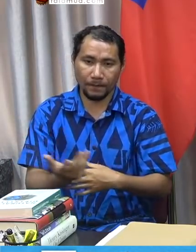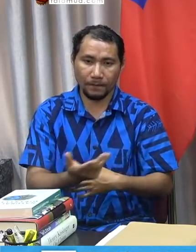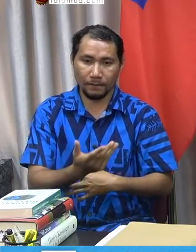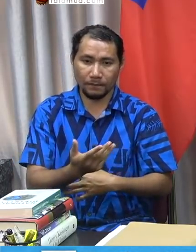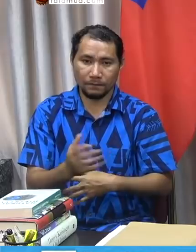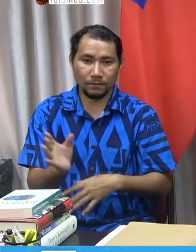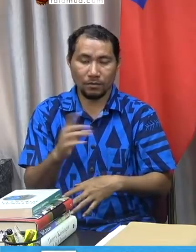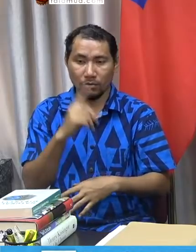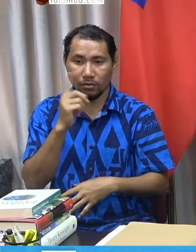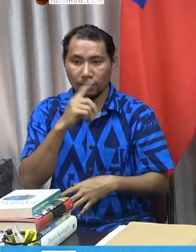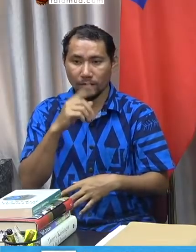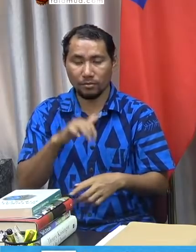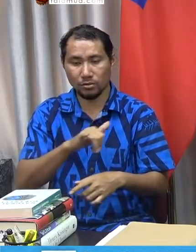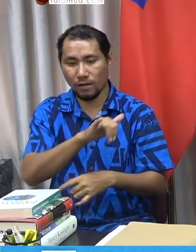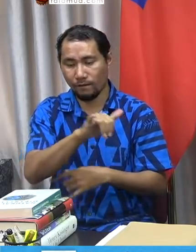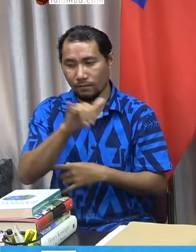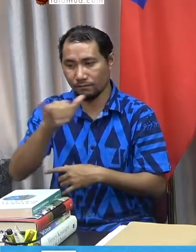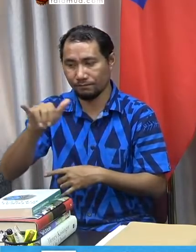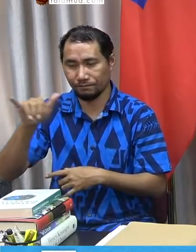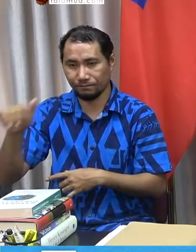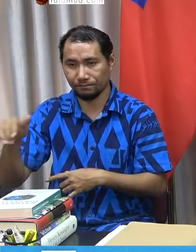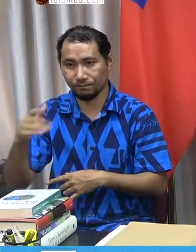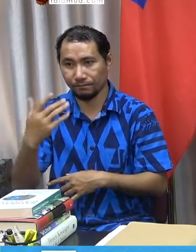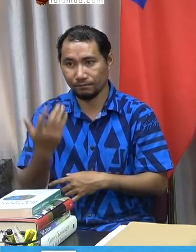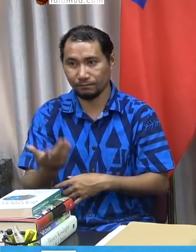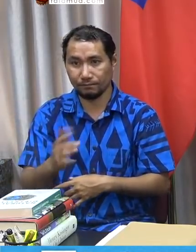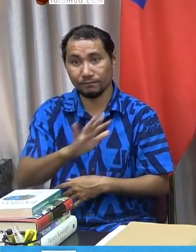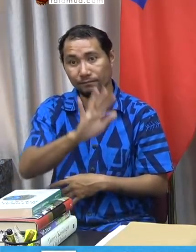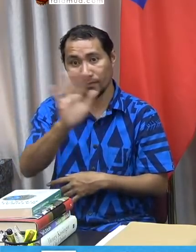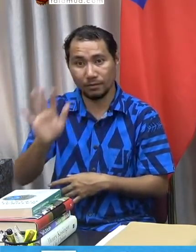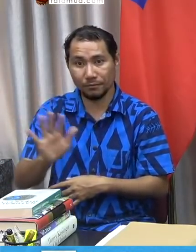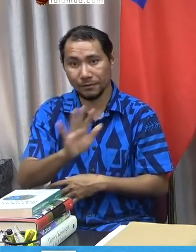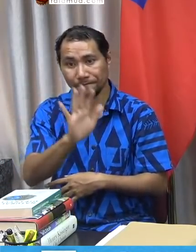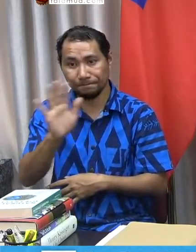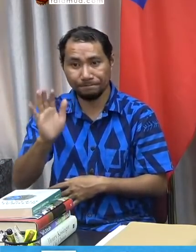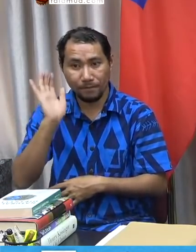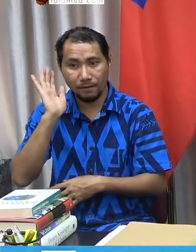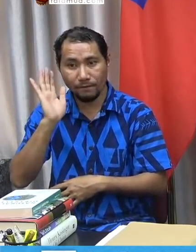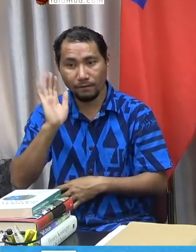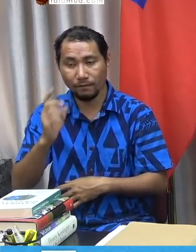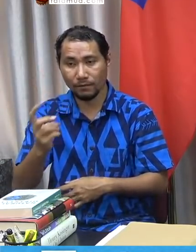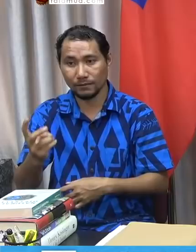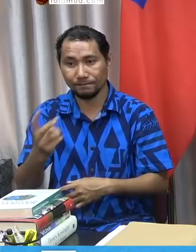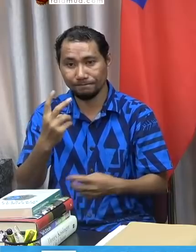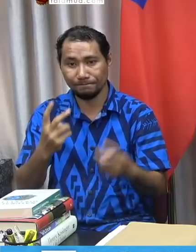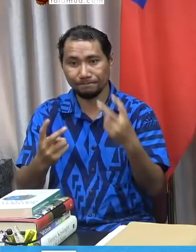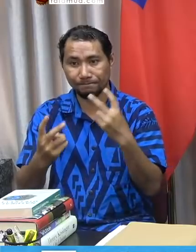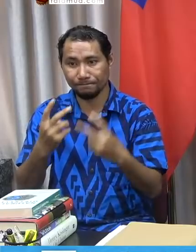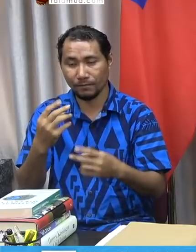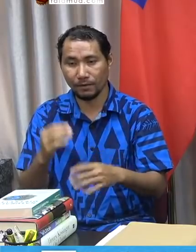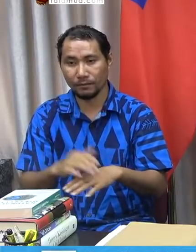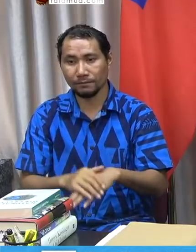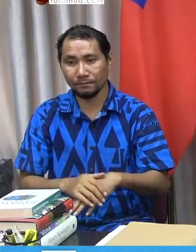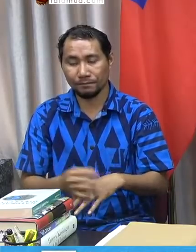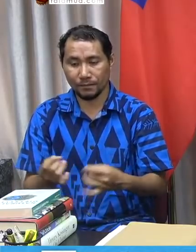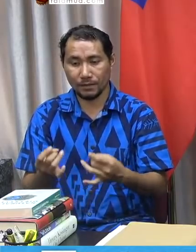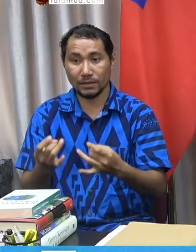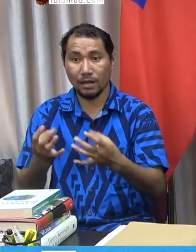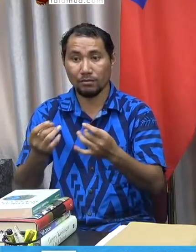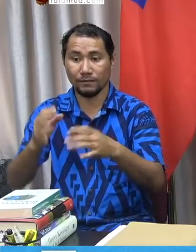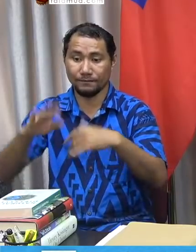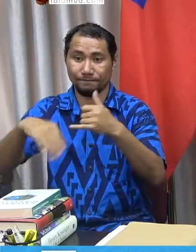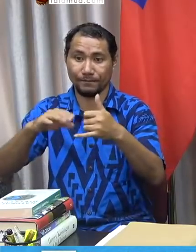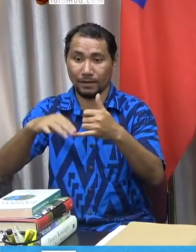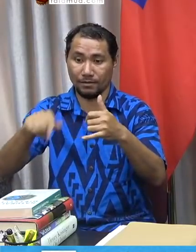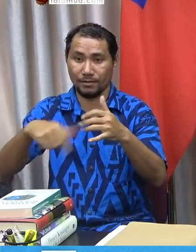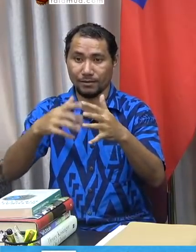malu o le atunu. Ia manu te leina lau tō whawhonga mai, tātou nofo sauni fo i mo le whai nungo le vai aso.